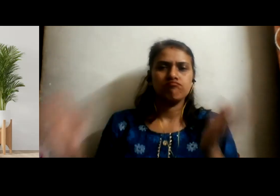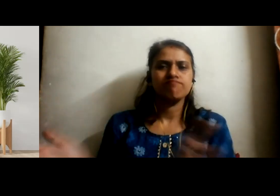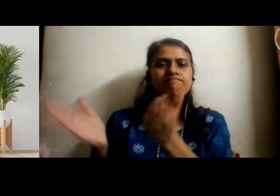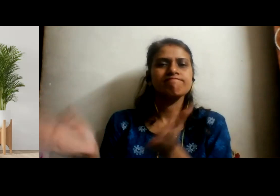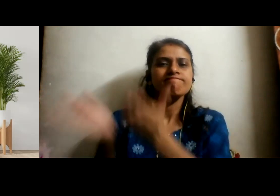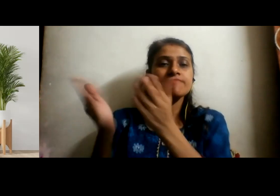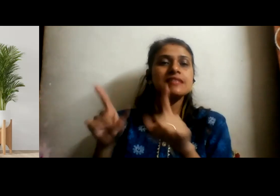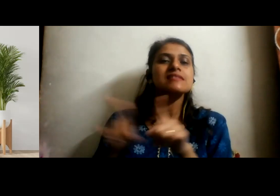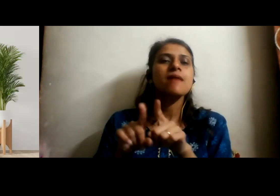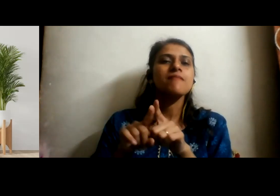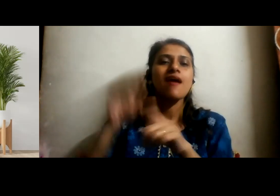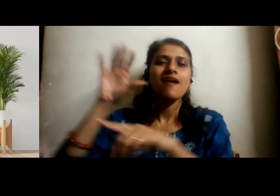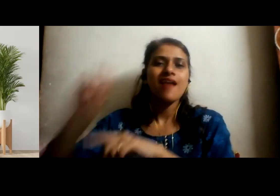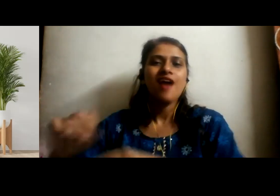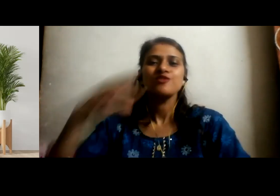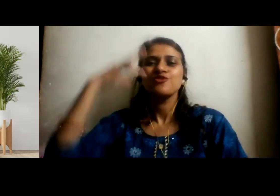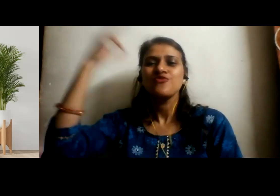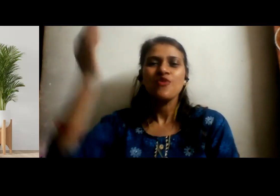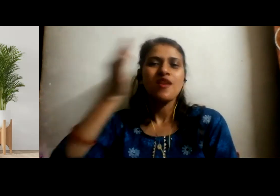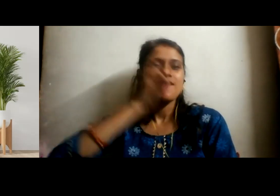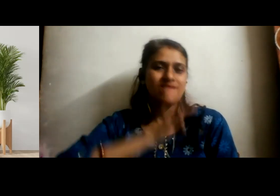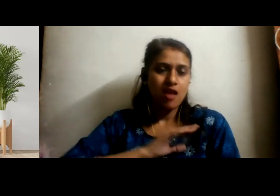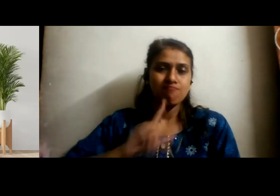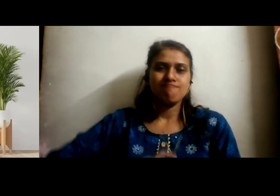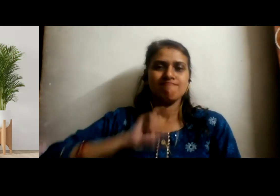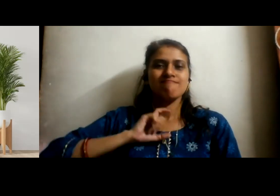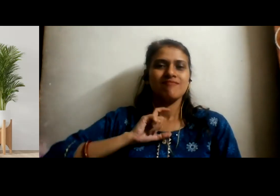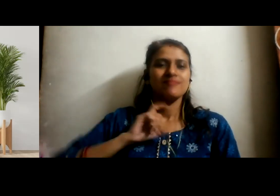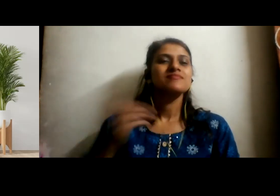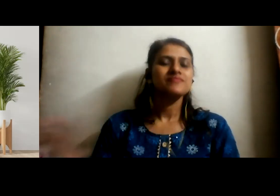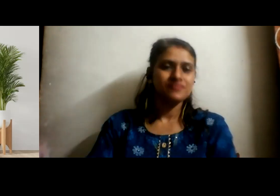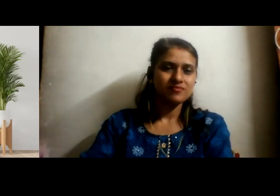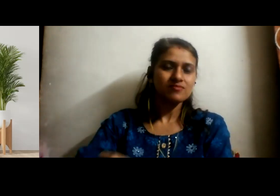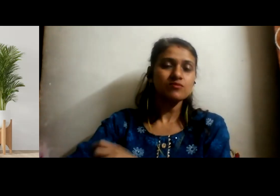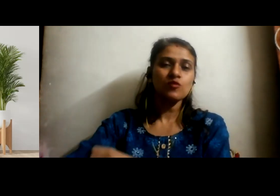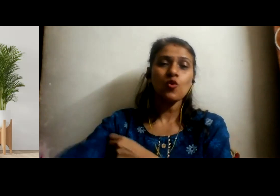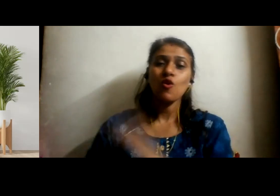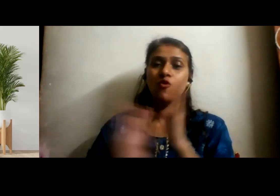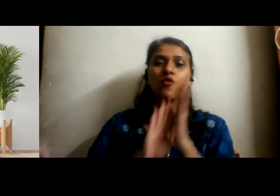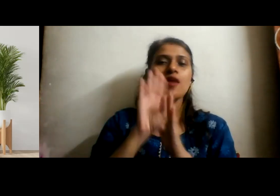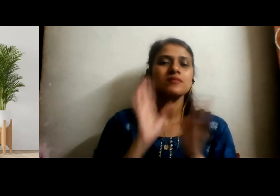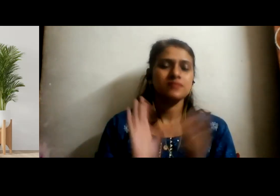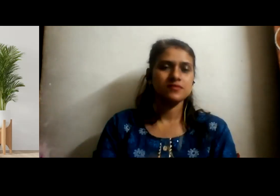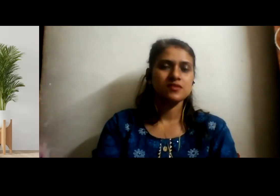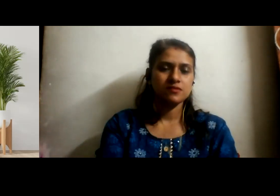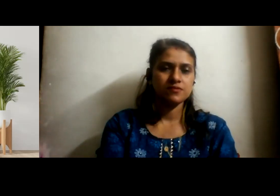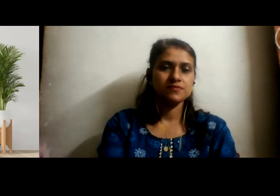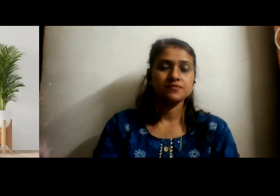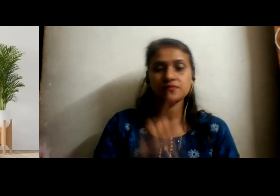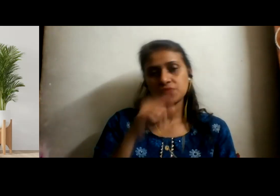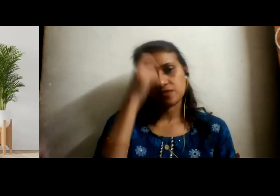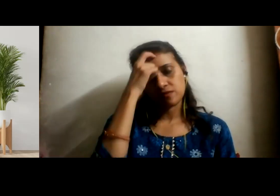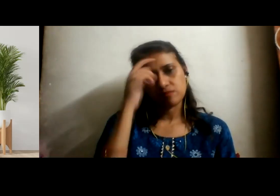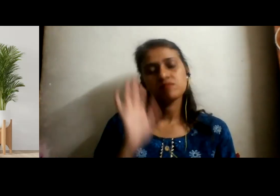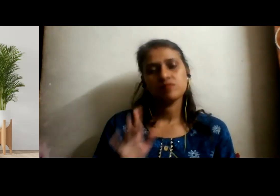के जो एम्प्लॉयमेंट और जो सेल्फ एस्टीम होता है बच्चों में वो अच्छे तरीके से डेवलप हो पाए। ये भी एक चैलेंज मैंने